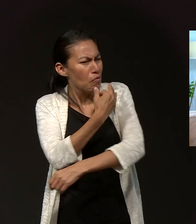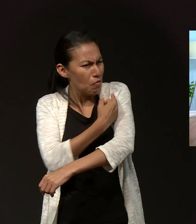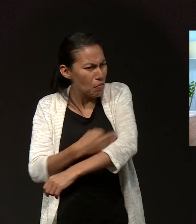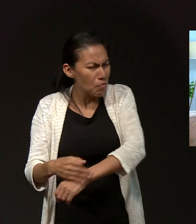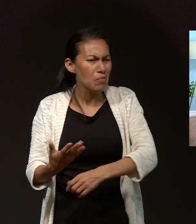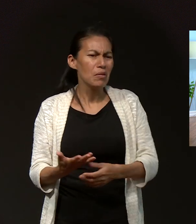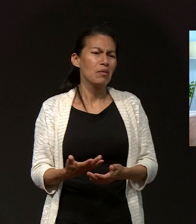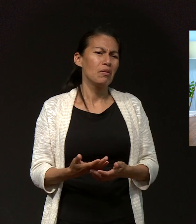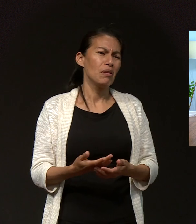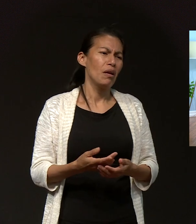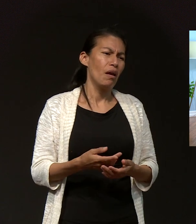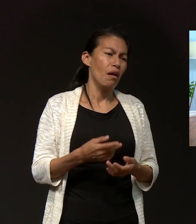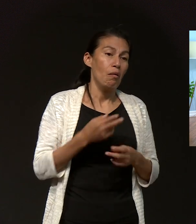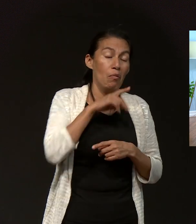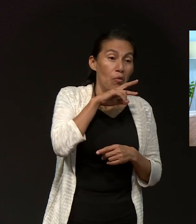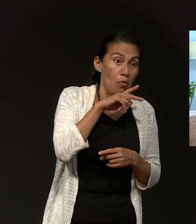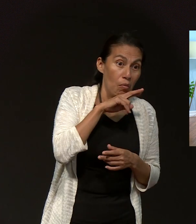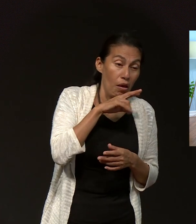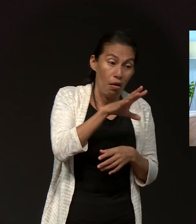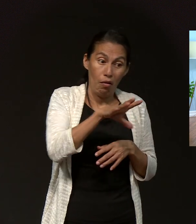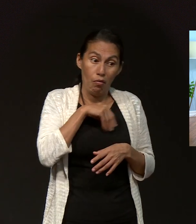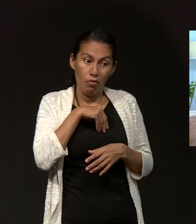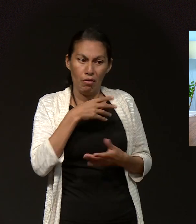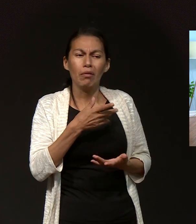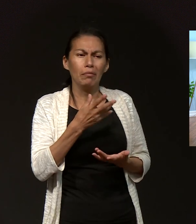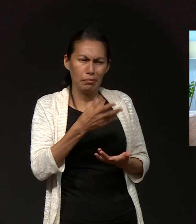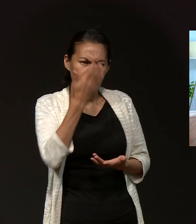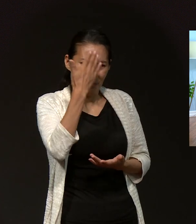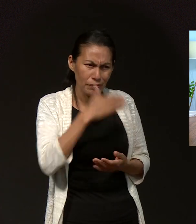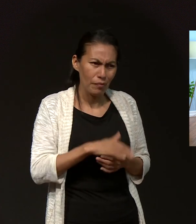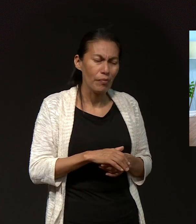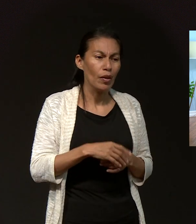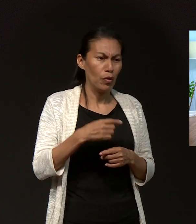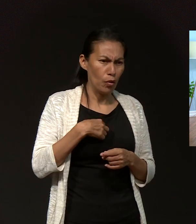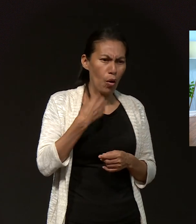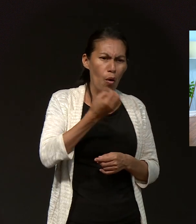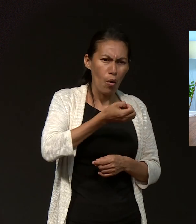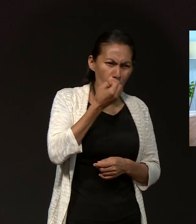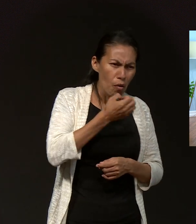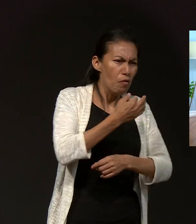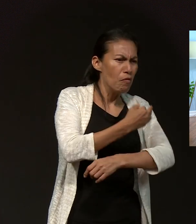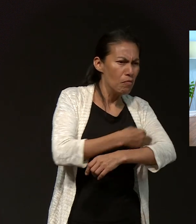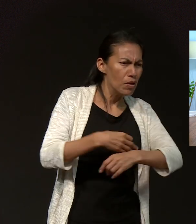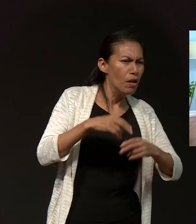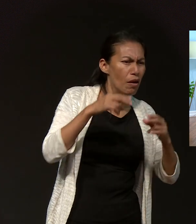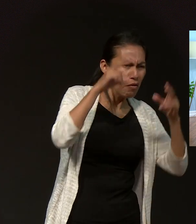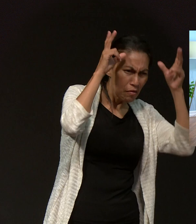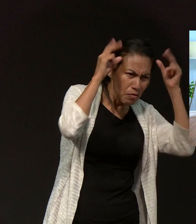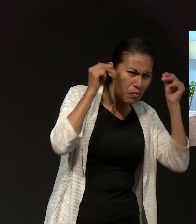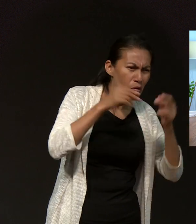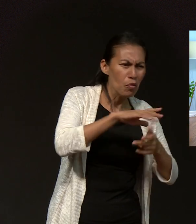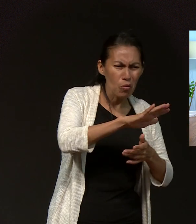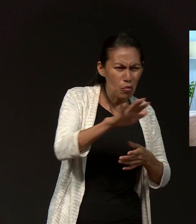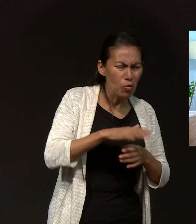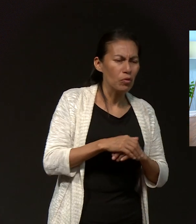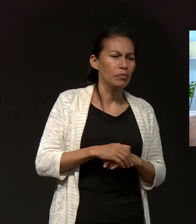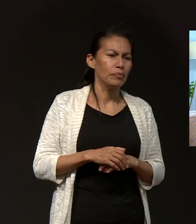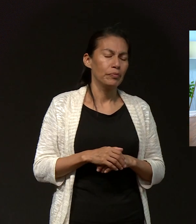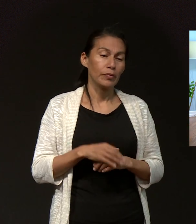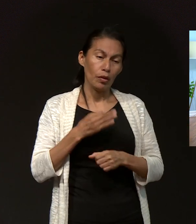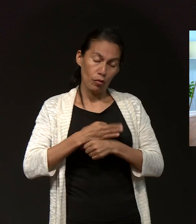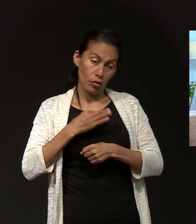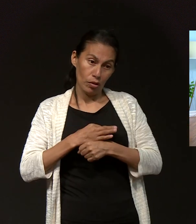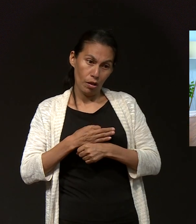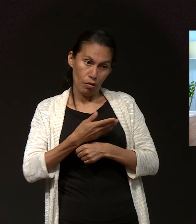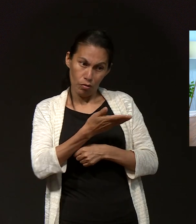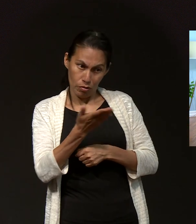preocupados que yo. Así que oramos por usted, oramos por las enfermeras, oramos por los camilleros. Le digo, es más, si me permite, me gustaría orar con